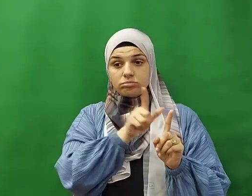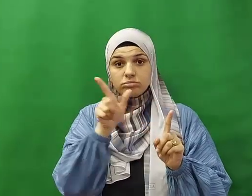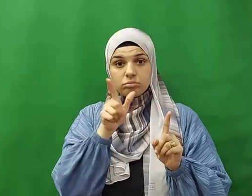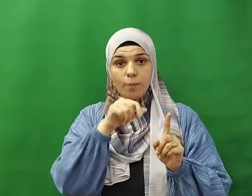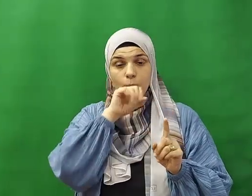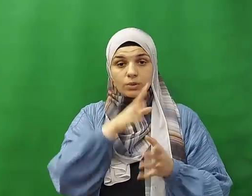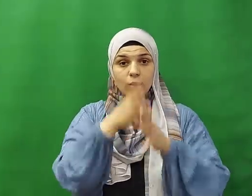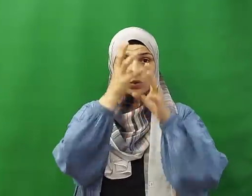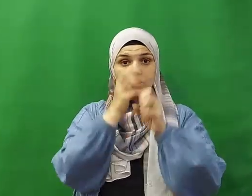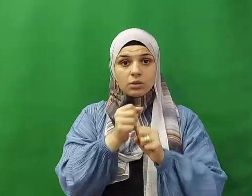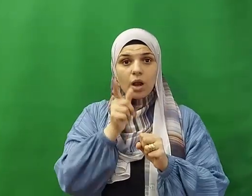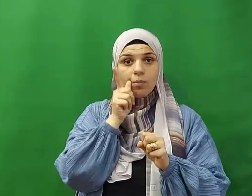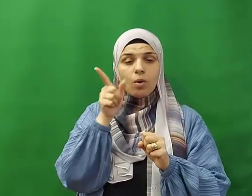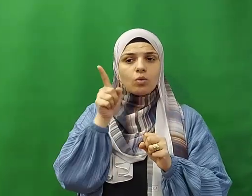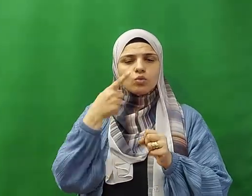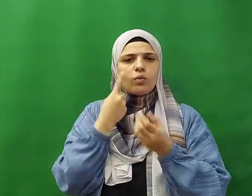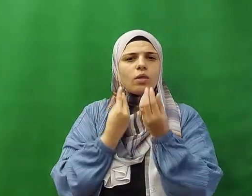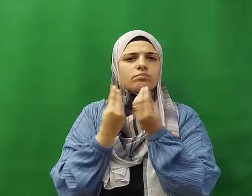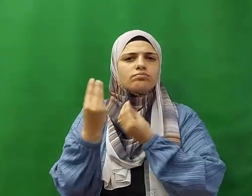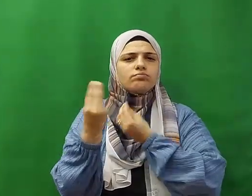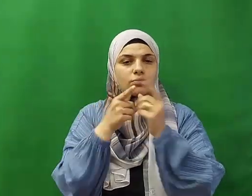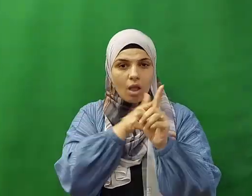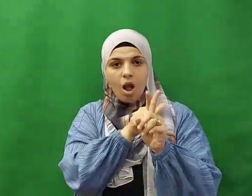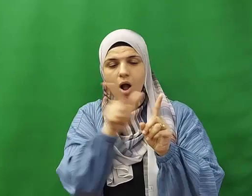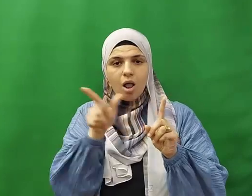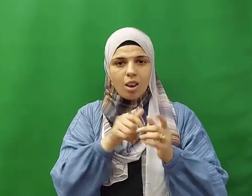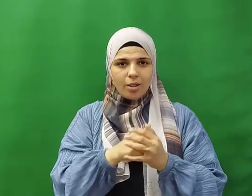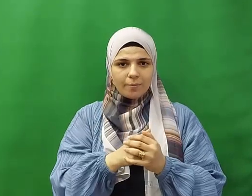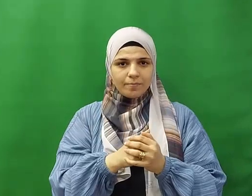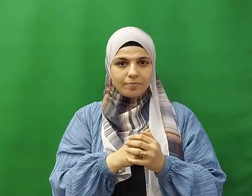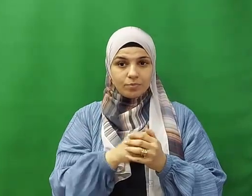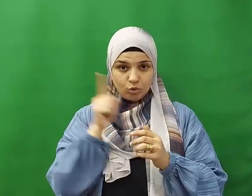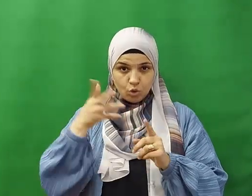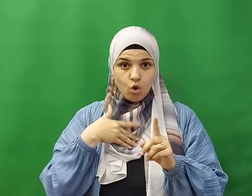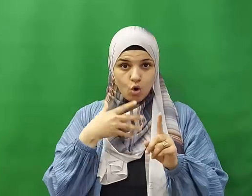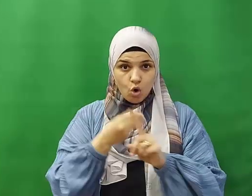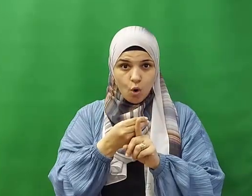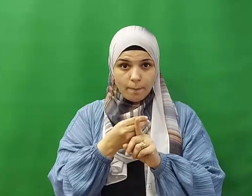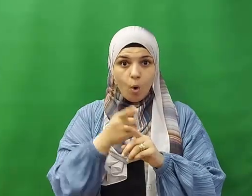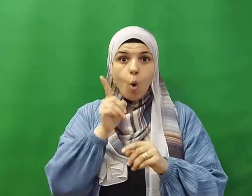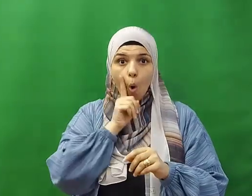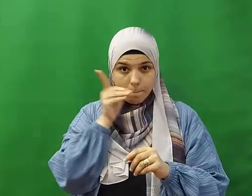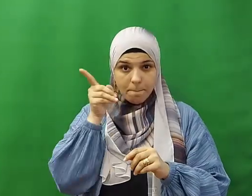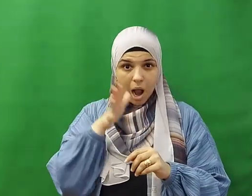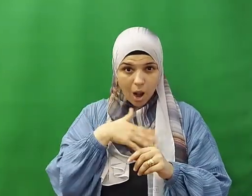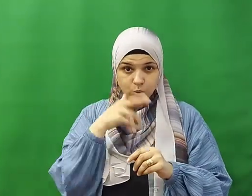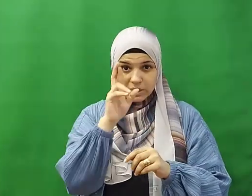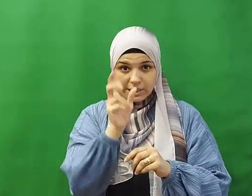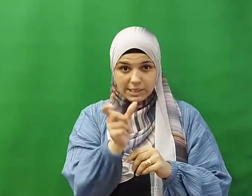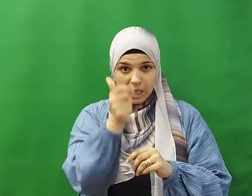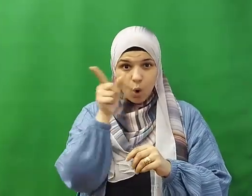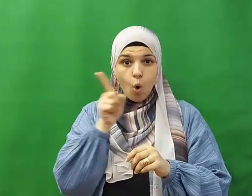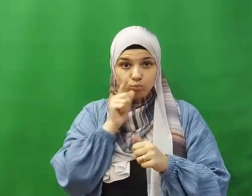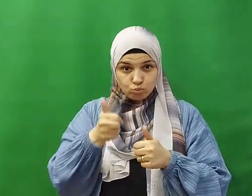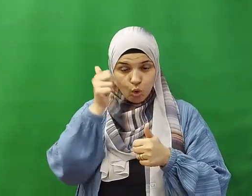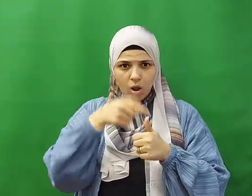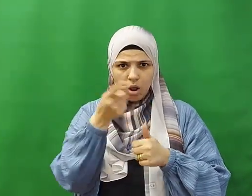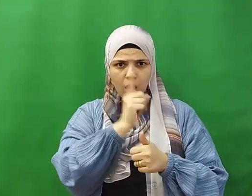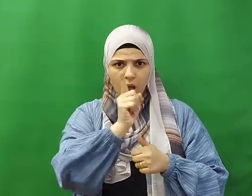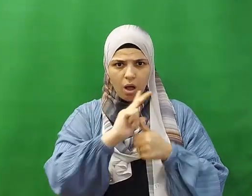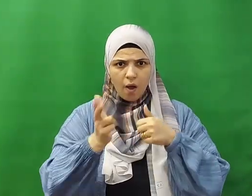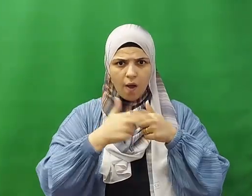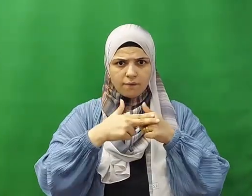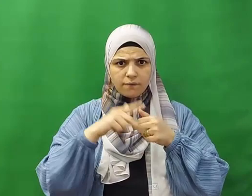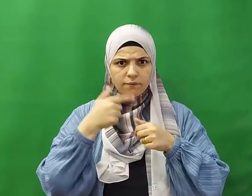النبي صلى الله عليه وسلم منه وحاوره قائلا له: أتحبه لأمك؟ قال: لا